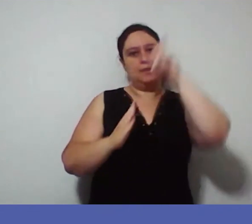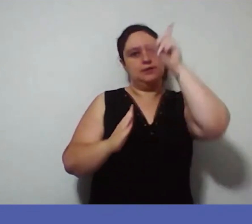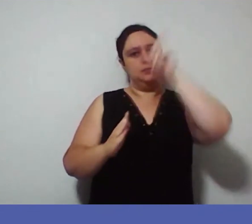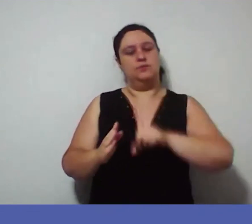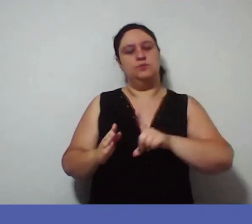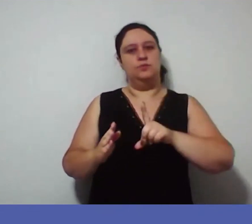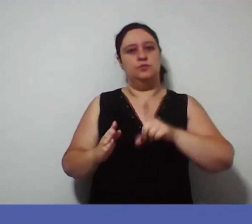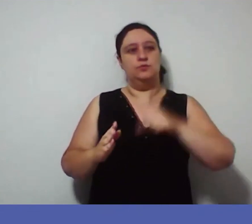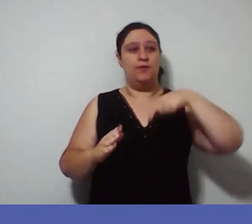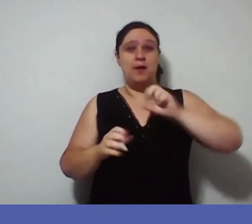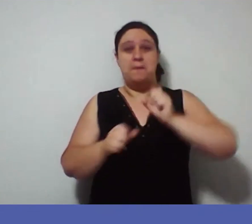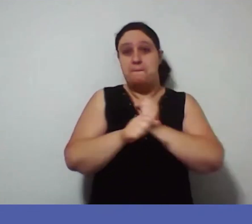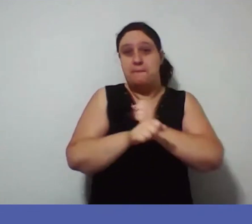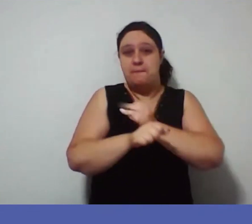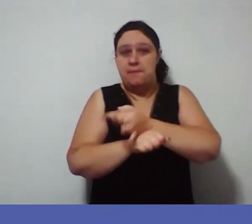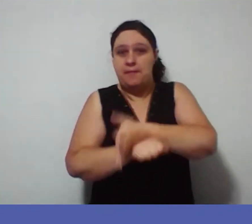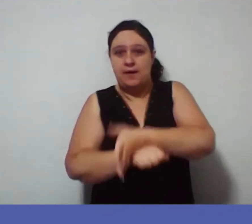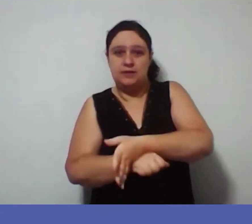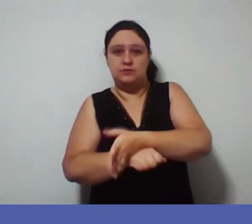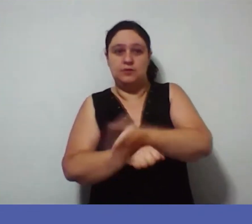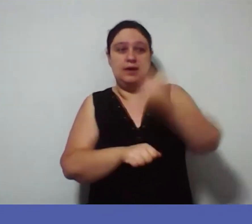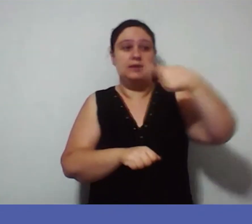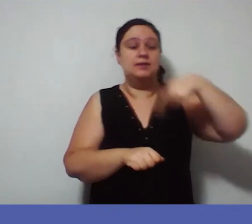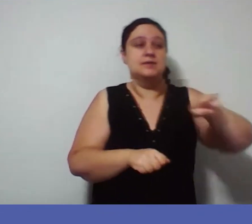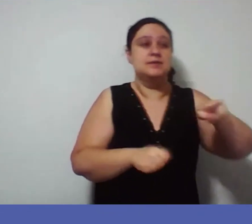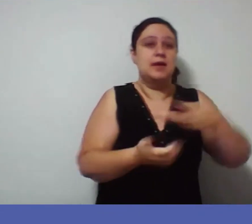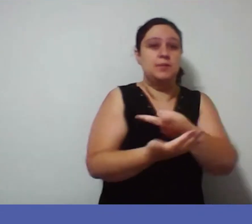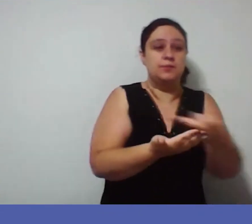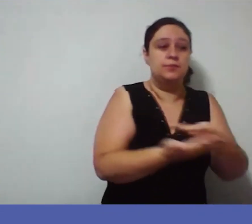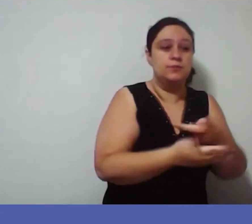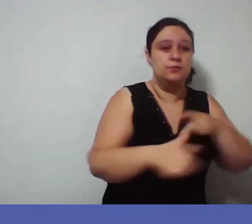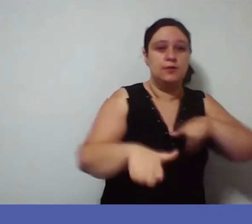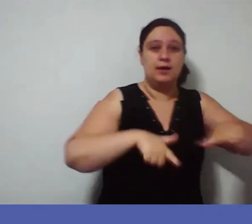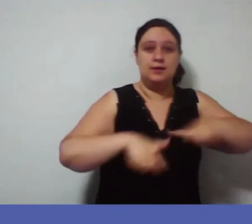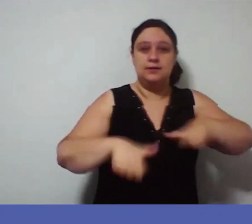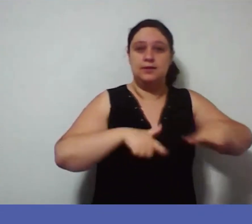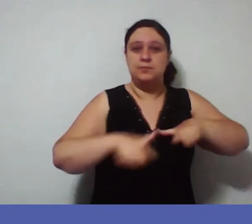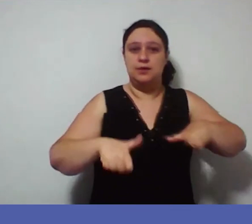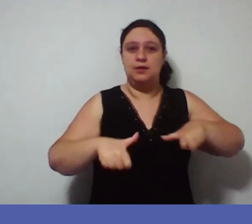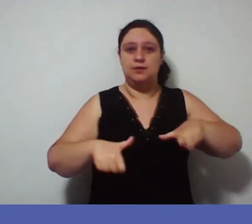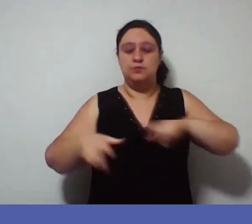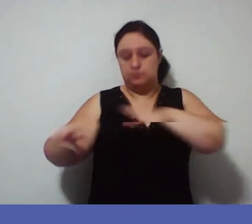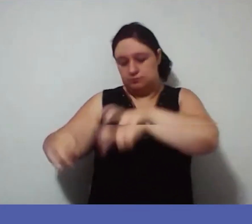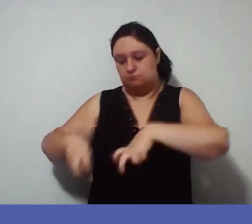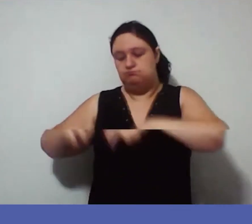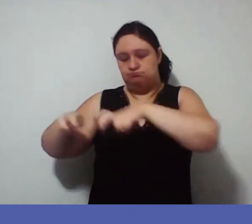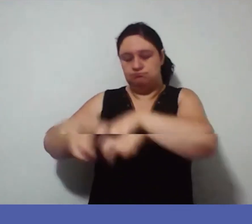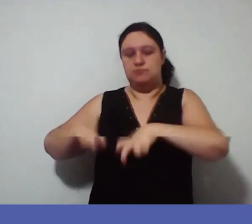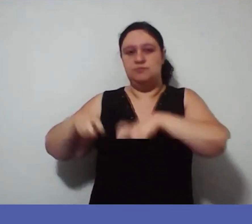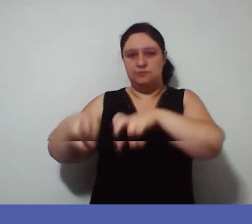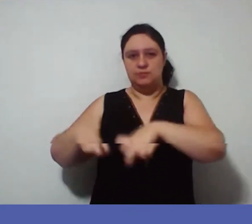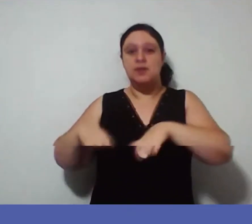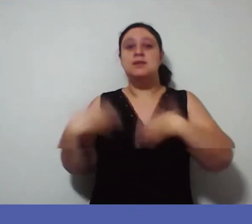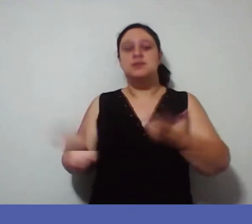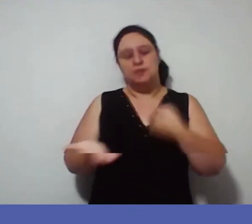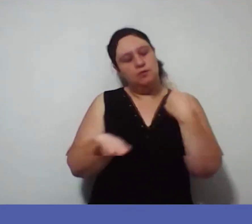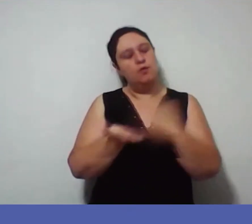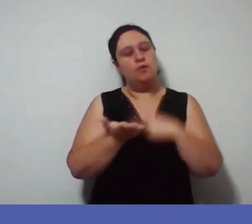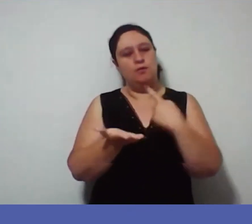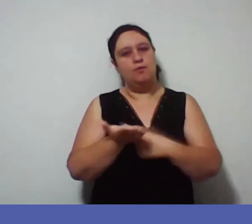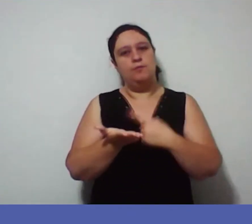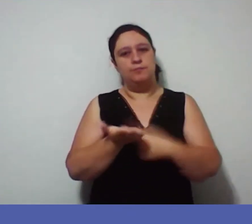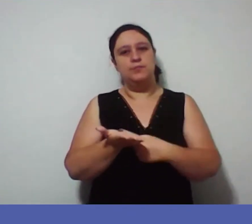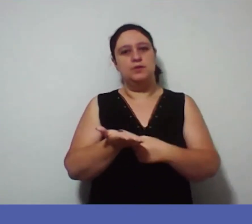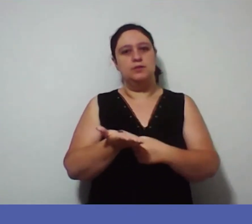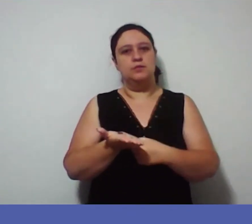salariar trabalhadores para sua vinha, e tendo ajustado com os trabalhadores a 1 denário